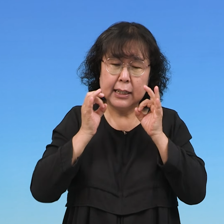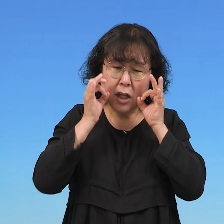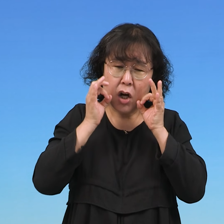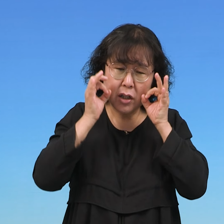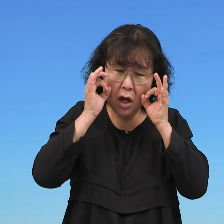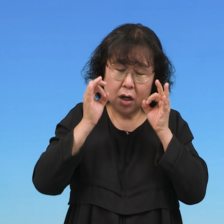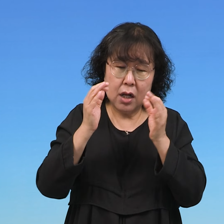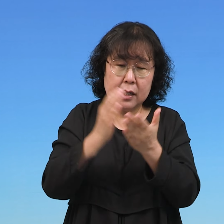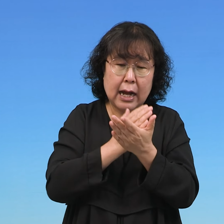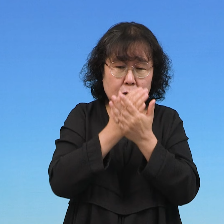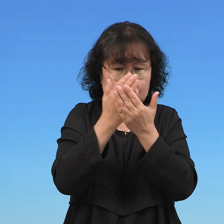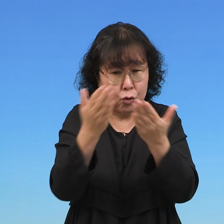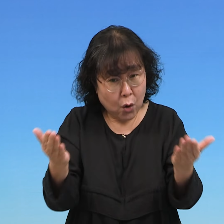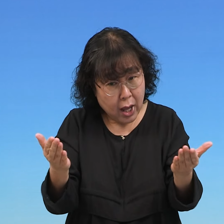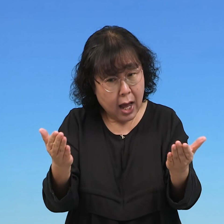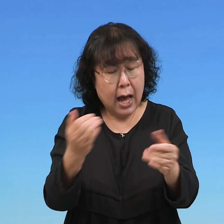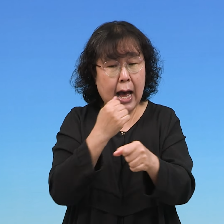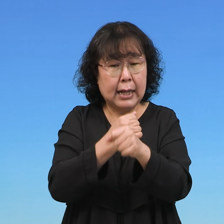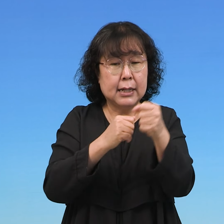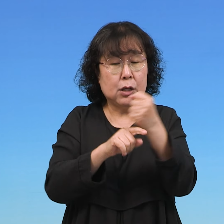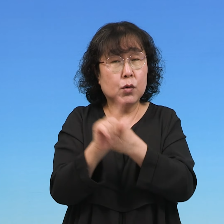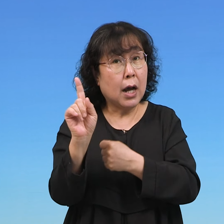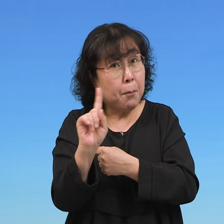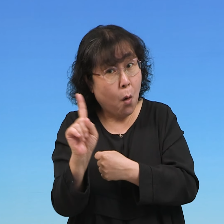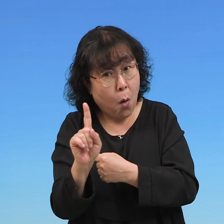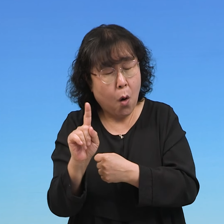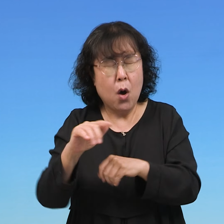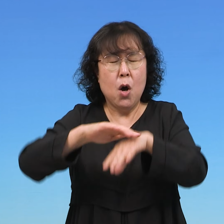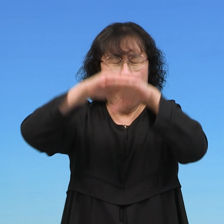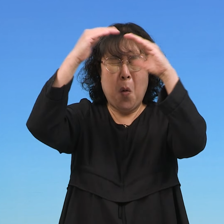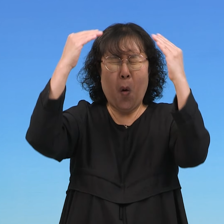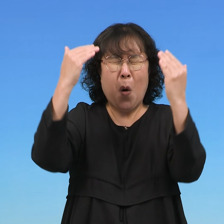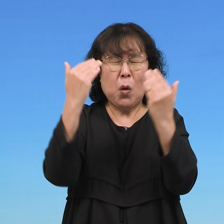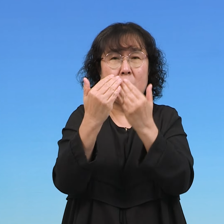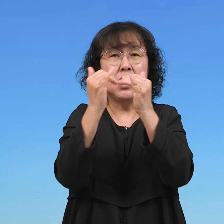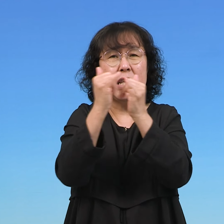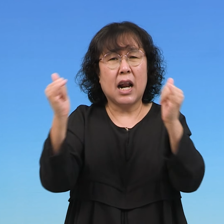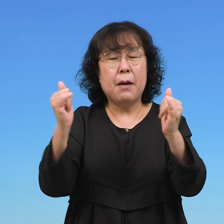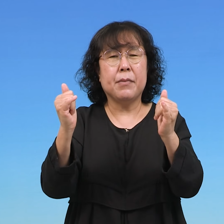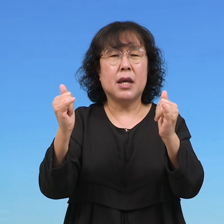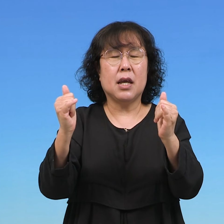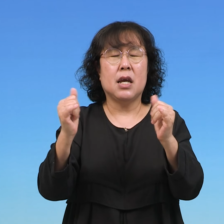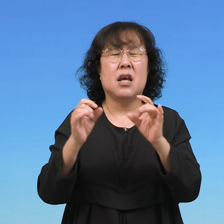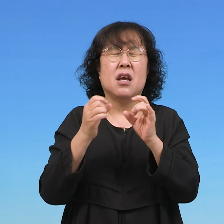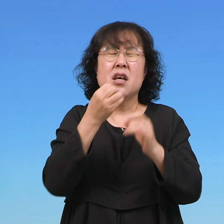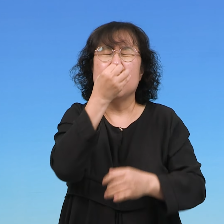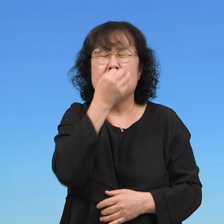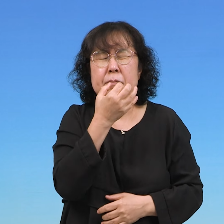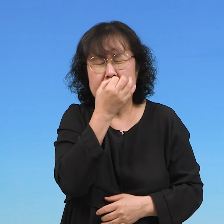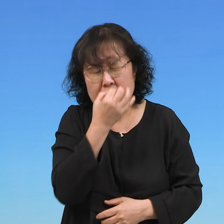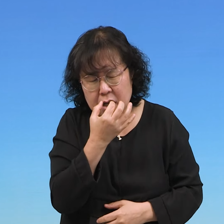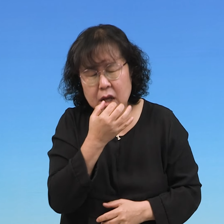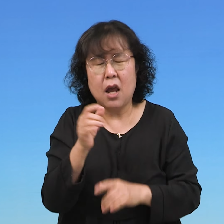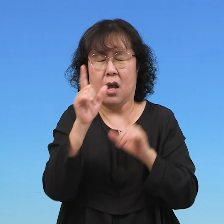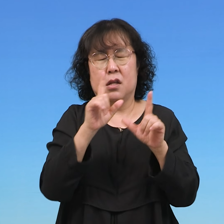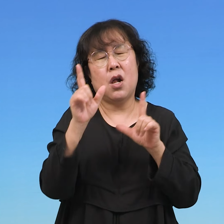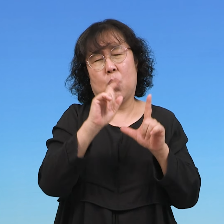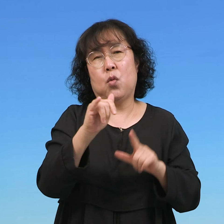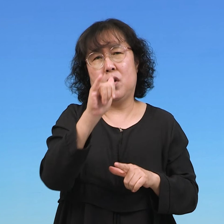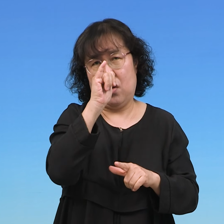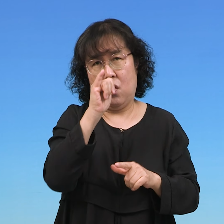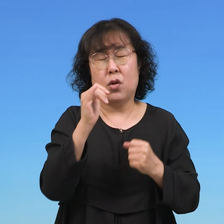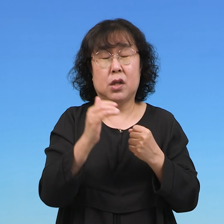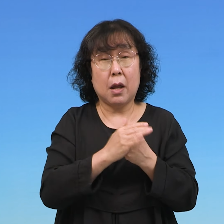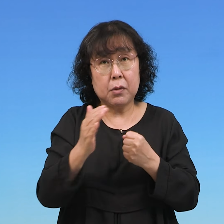베풀어야 하는가 하니까 모두가 다 전쟁 치르듯 힘들게 살기 때문이라는 겁니다. 여러분들이